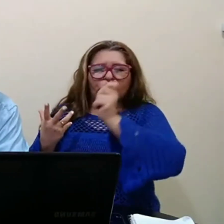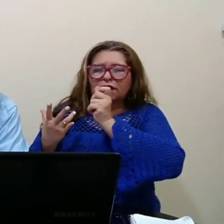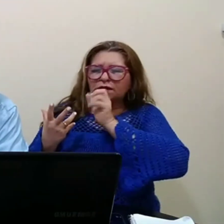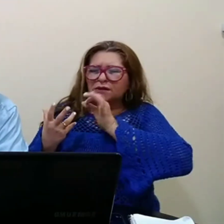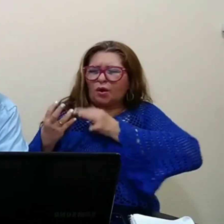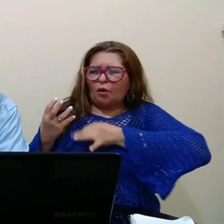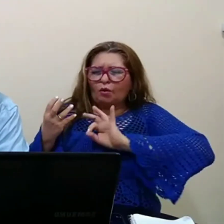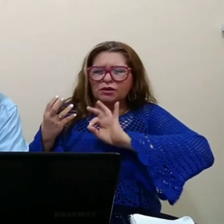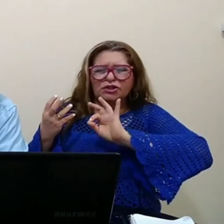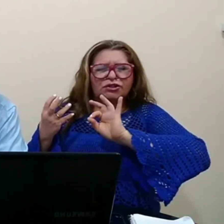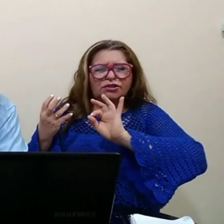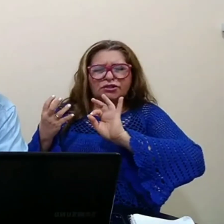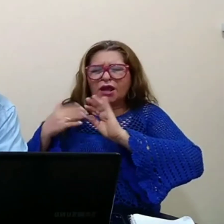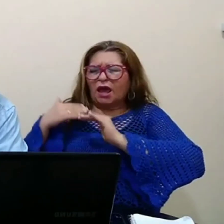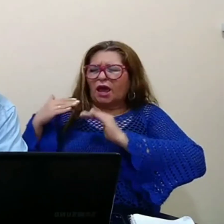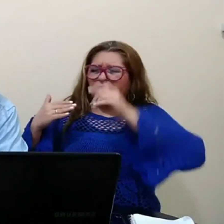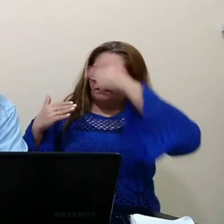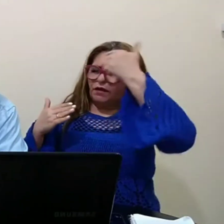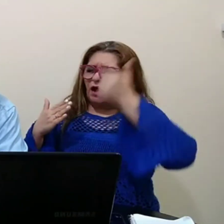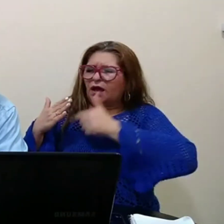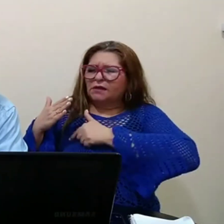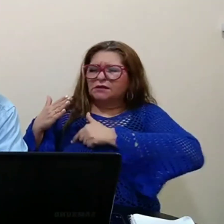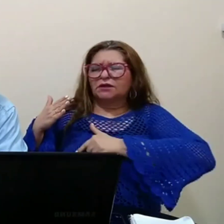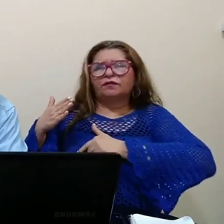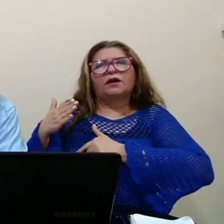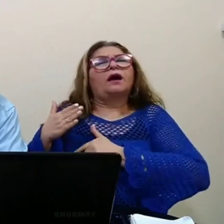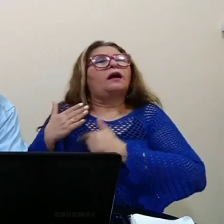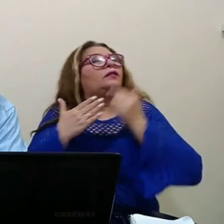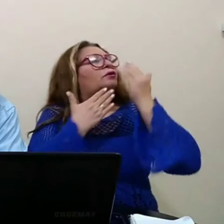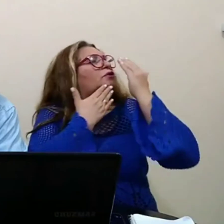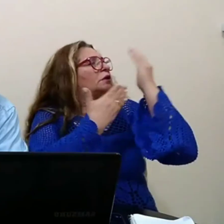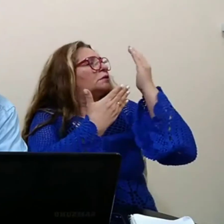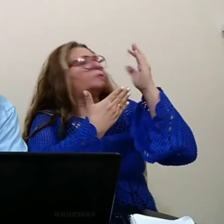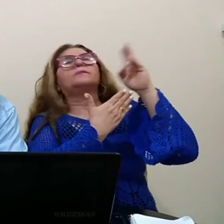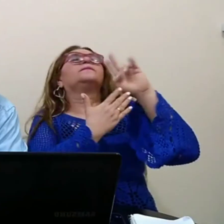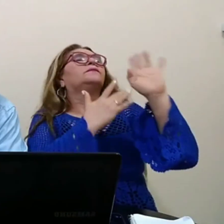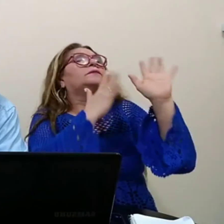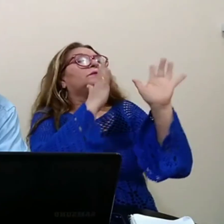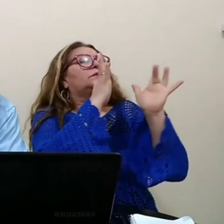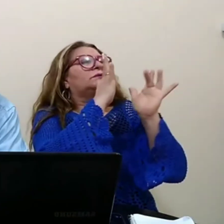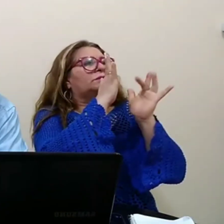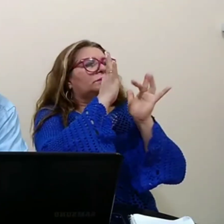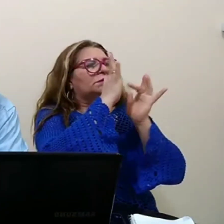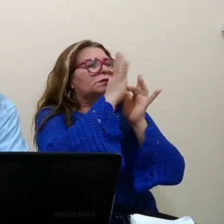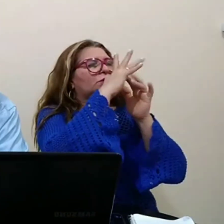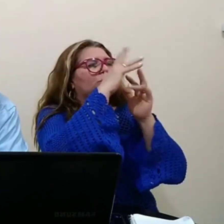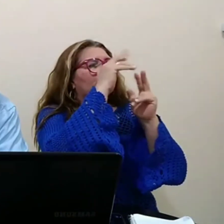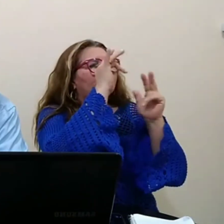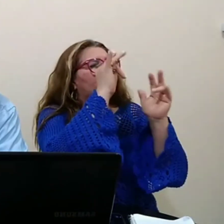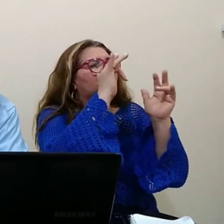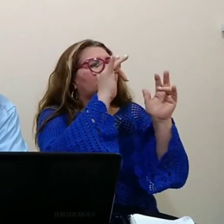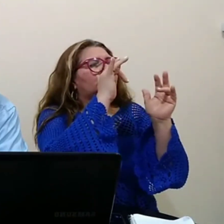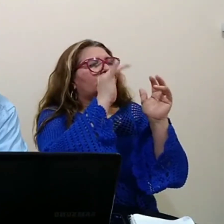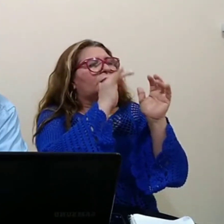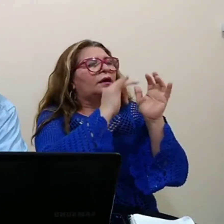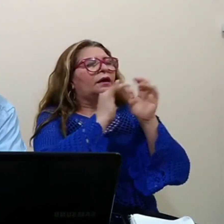corrigir, santificar. Nós te louvamos e te agradeço, te agradecemos no nome de